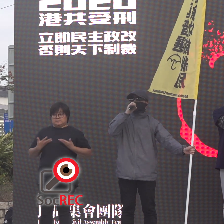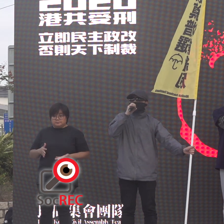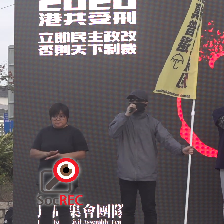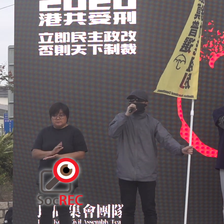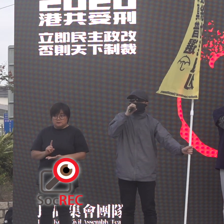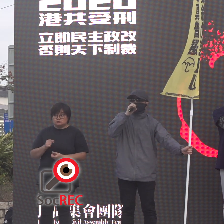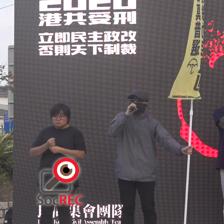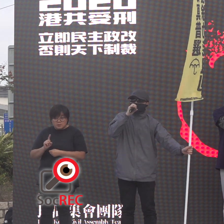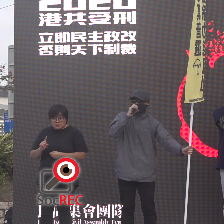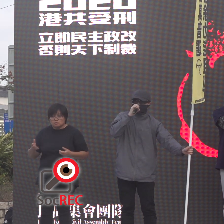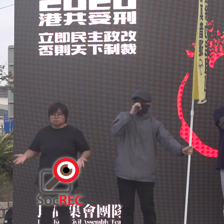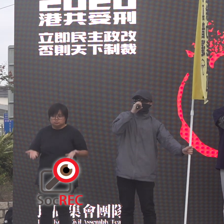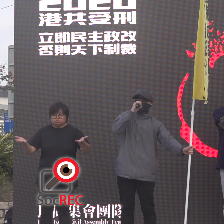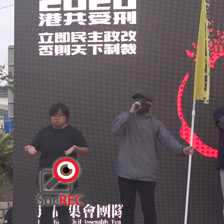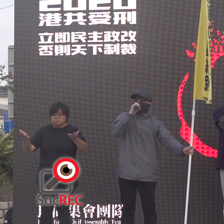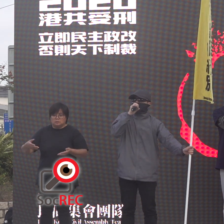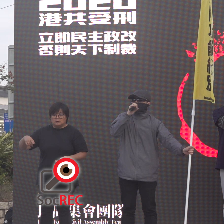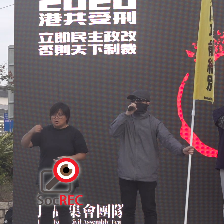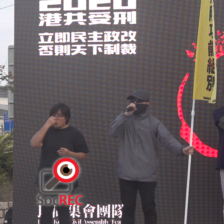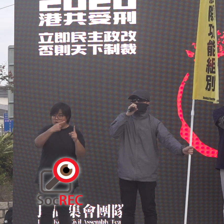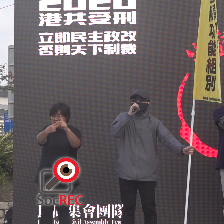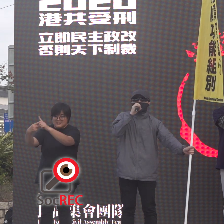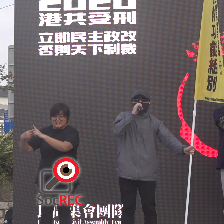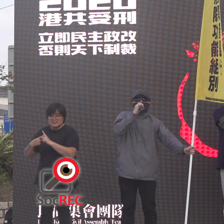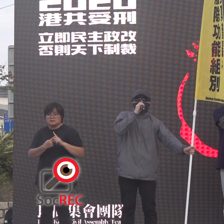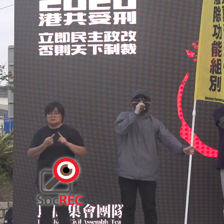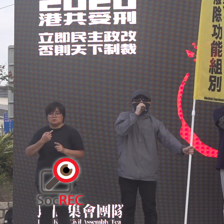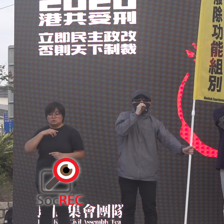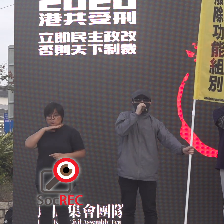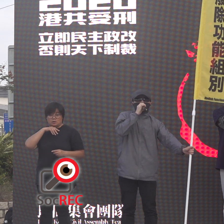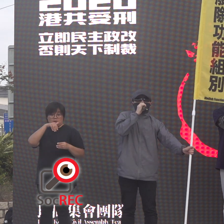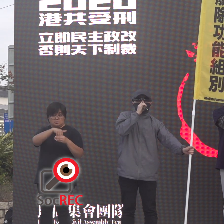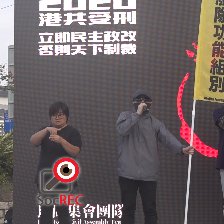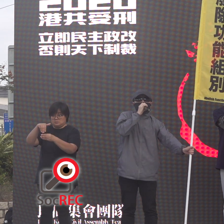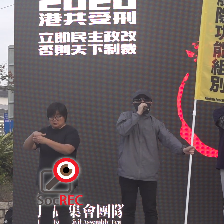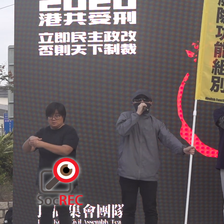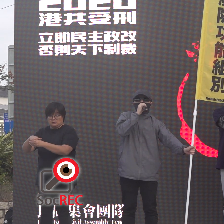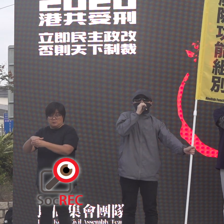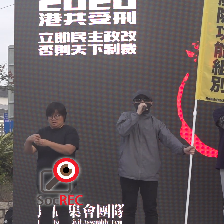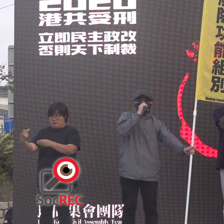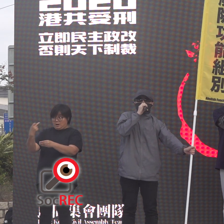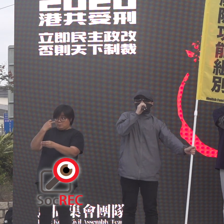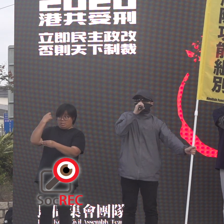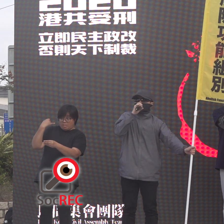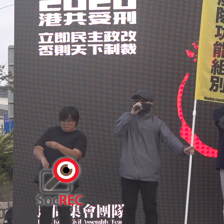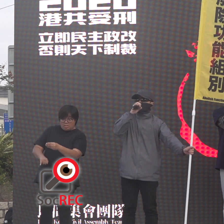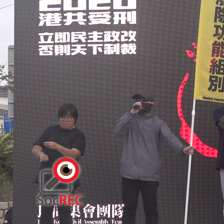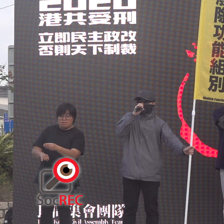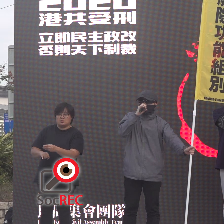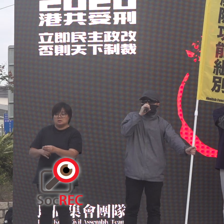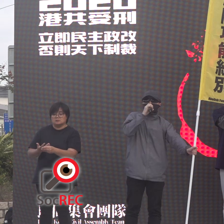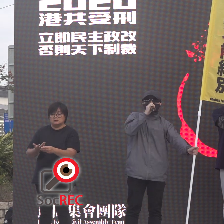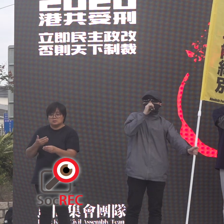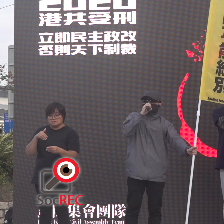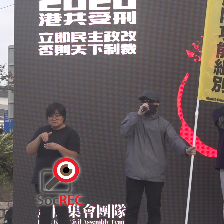果我哋唔能夠普選嘅時候，因為有人話我哋要香港普選，仲要去